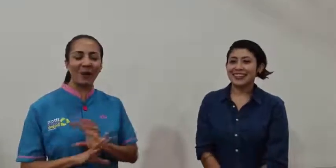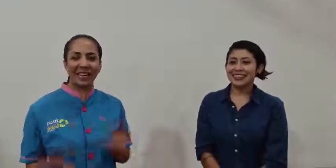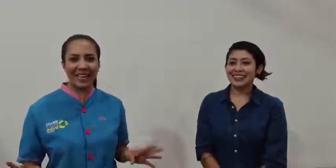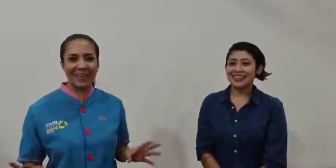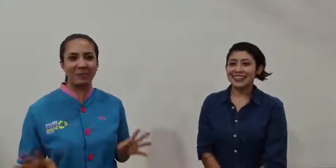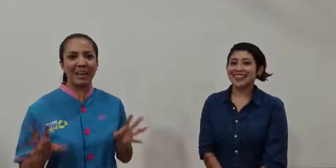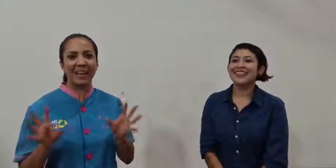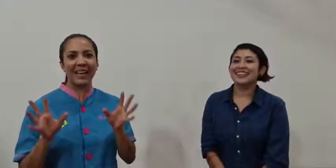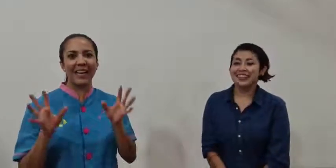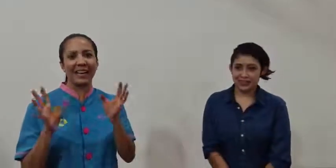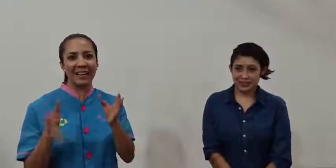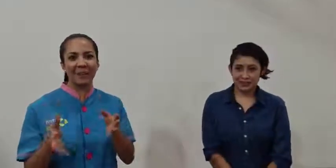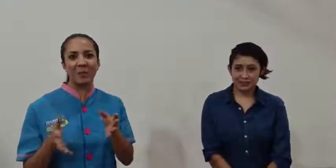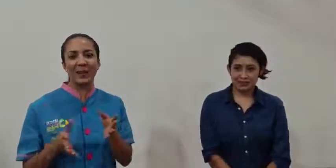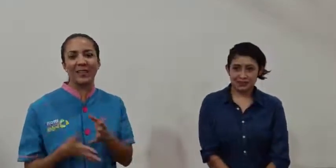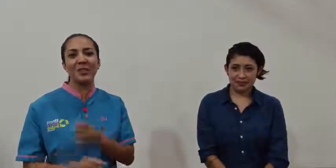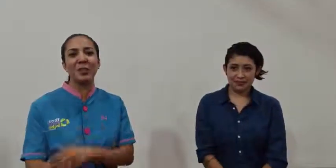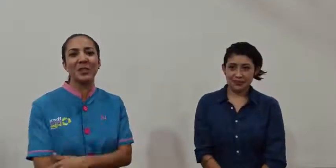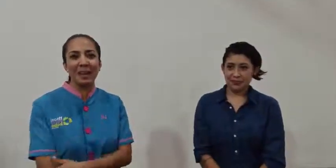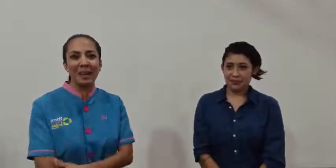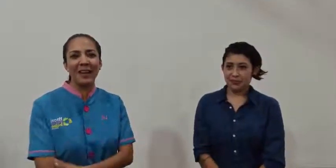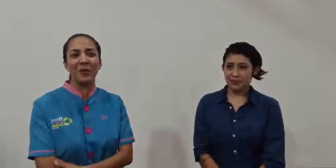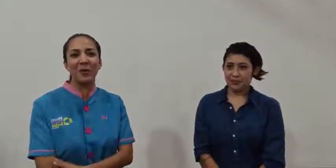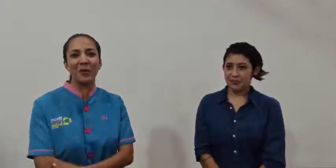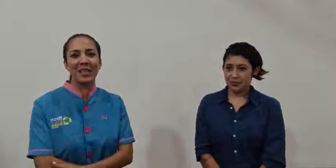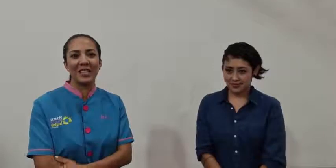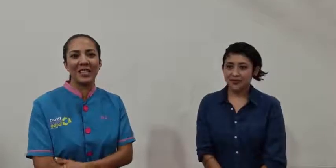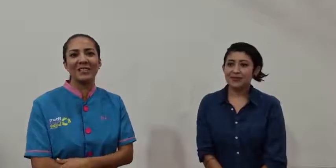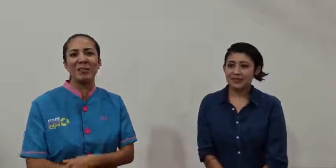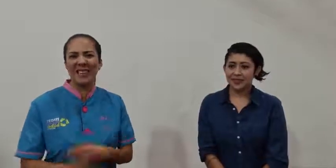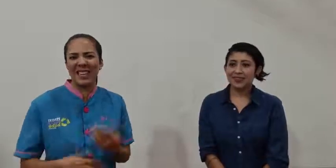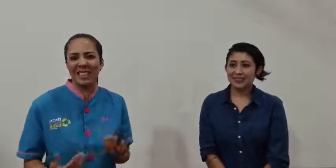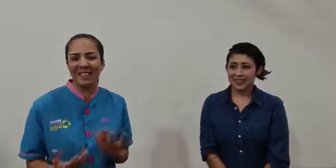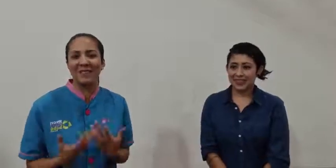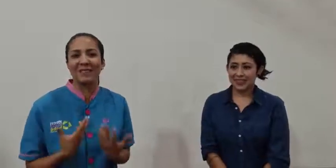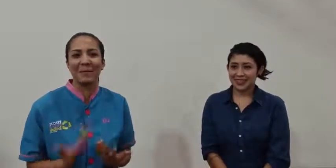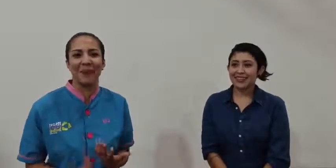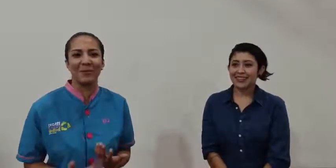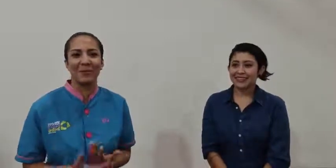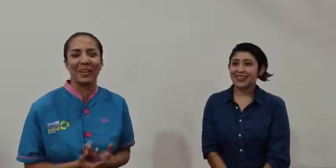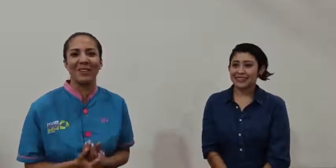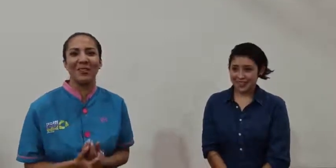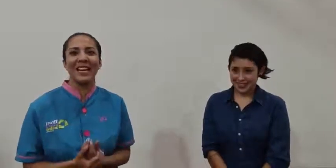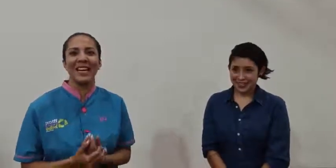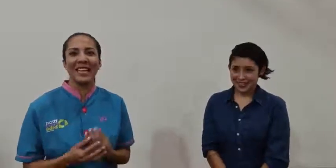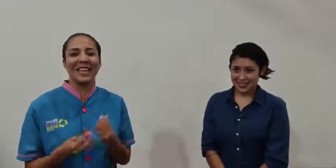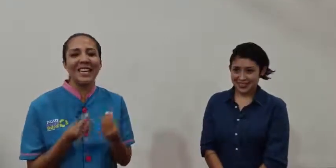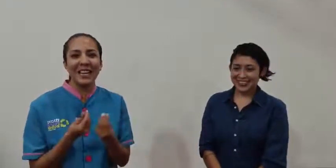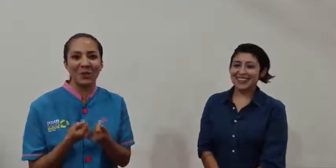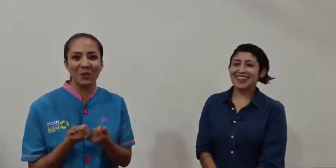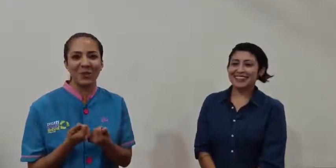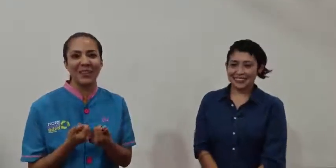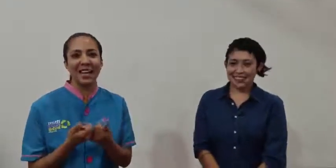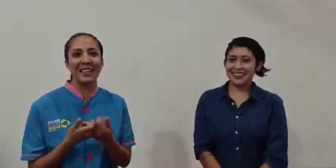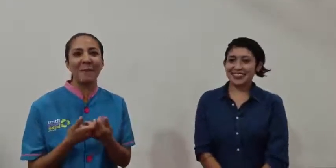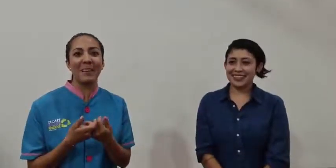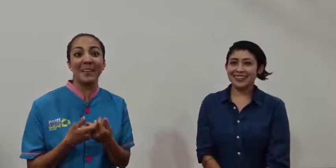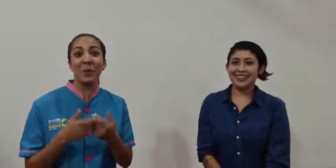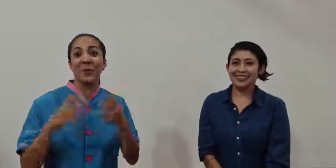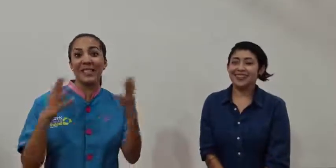que quieras, para que los pequeñitos sepan cómo se dice. Es muy interesante a veces para los pequeños. Tienen esta curiosidad de aprender cómo se